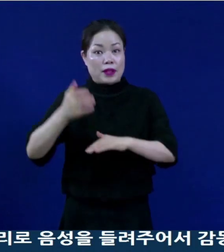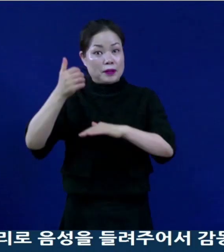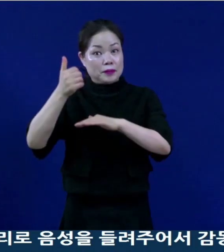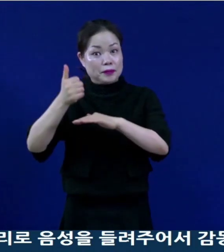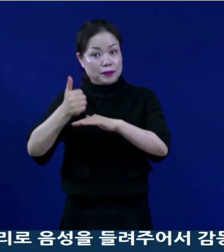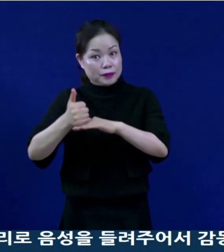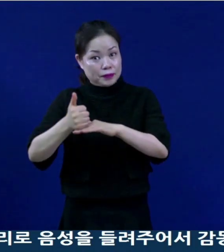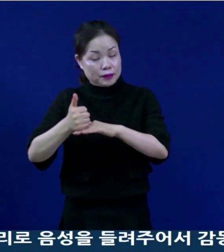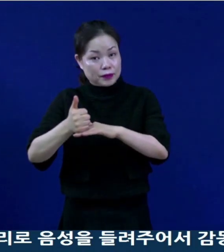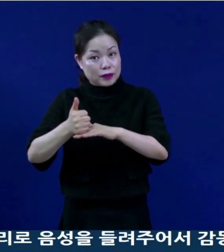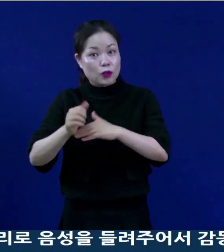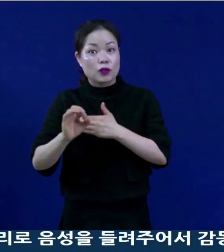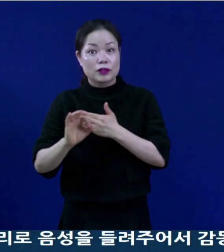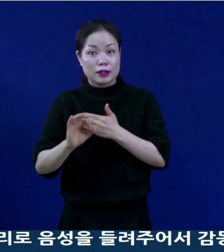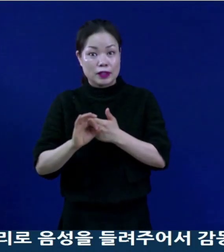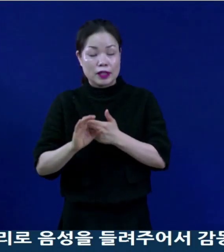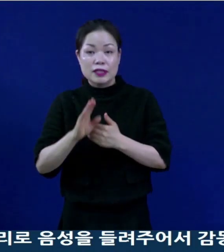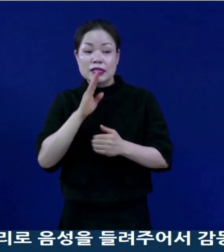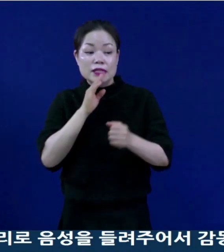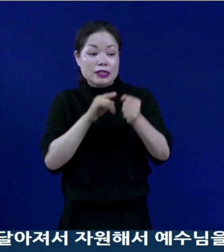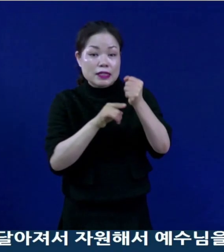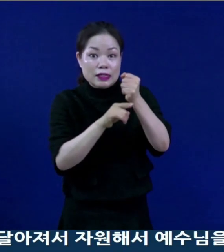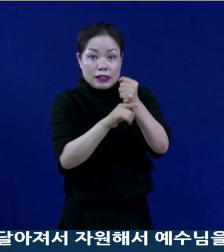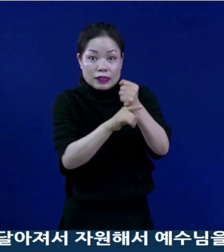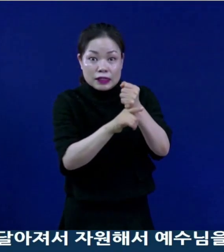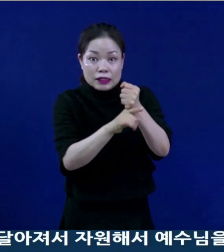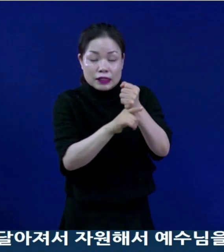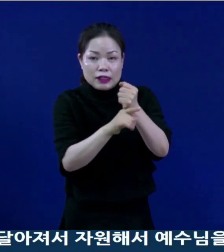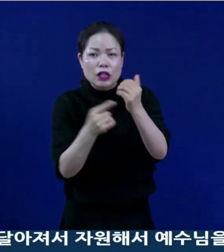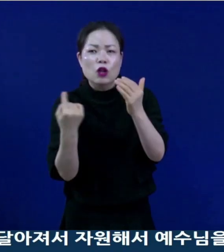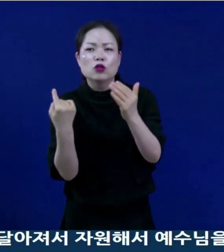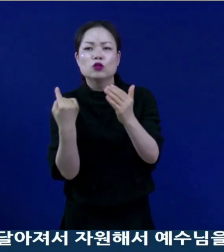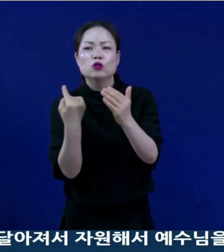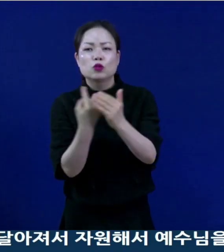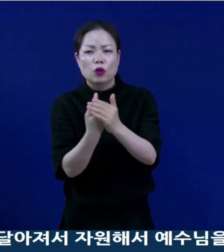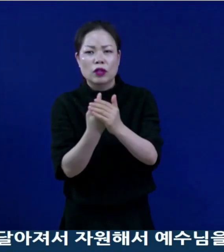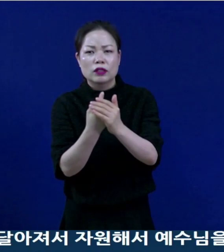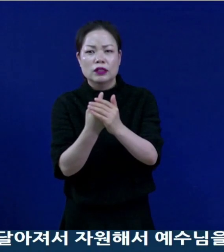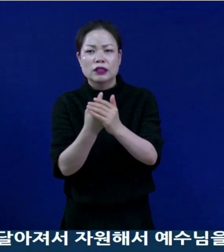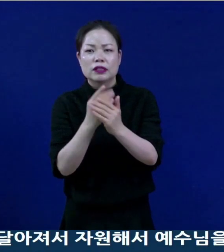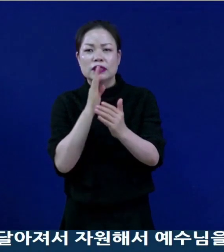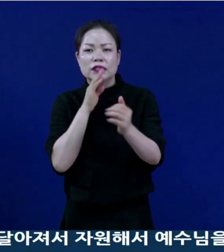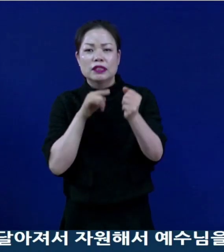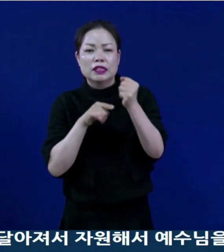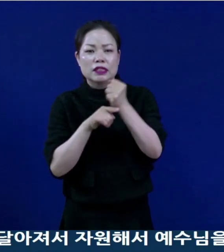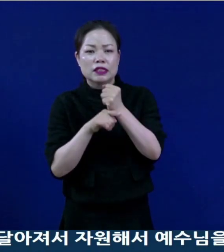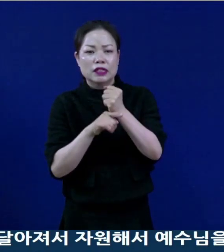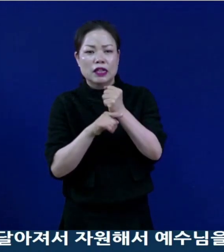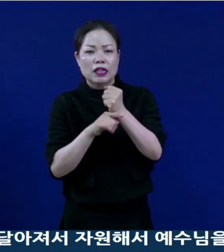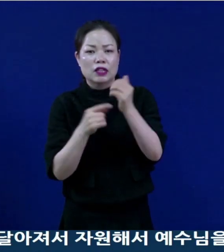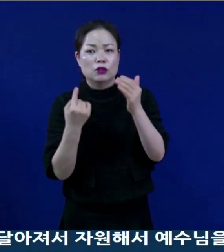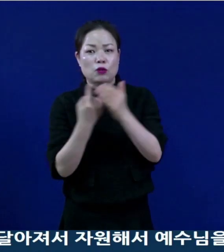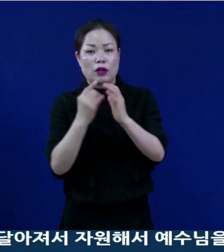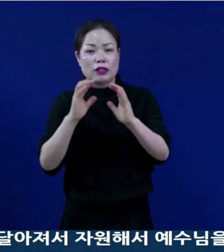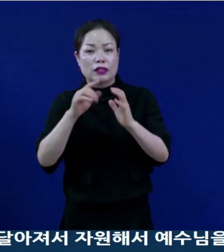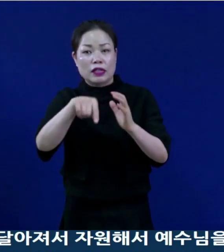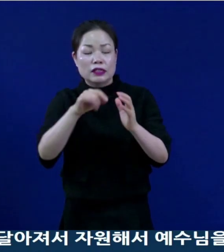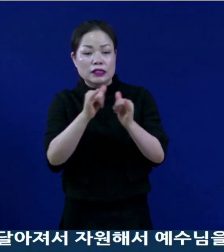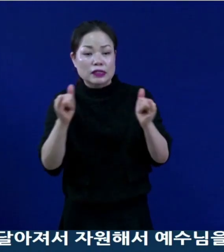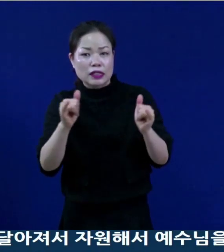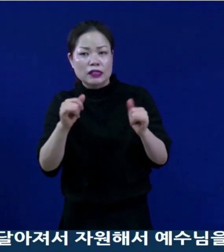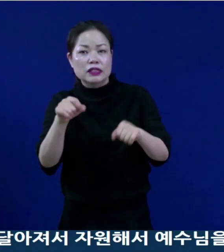마지막으로 그러면 진리에 속한, 진리의 나라에 속한 사람들에게는 어떤 특징, 어떤